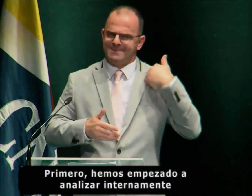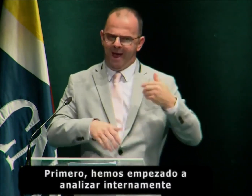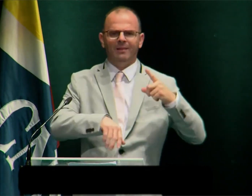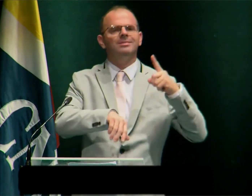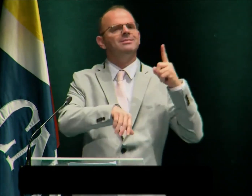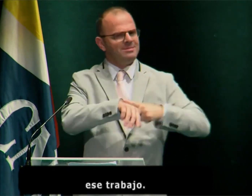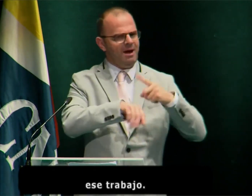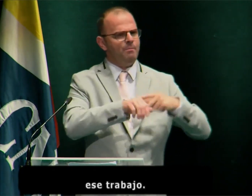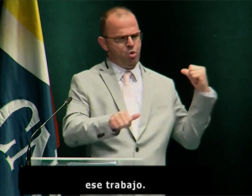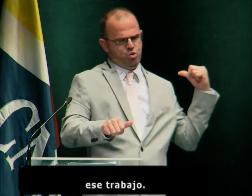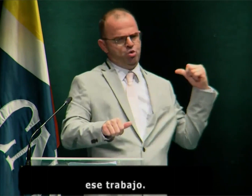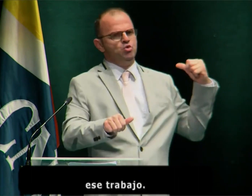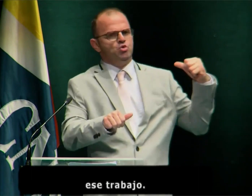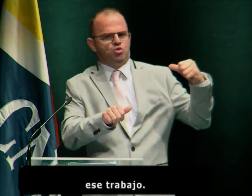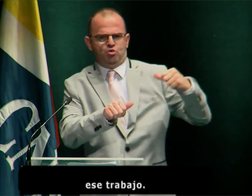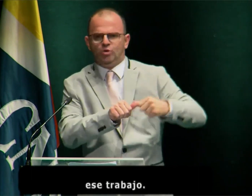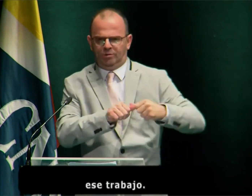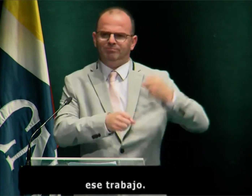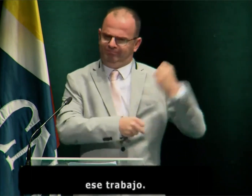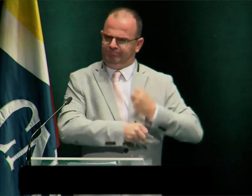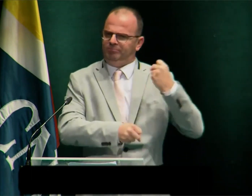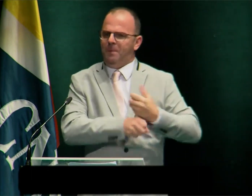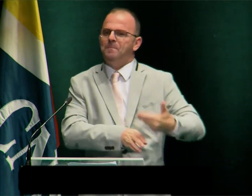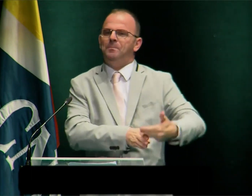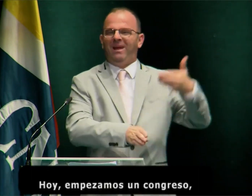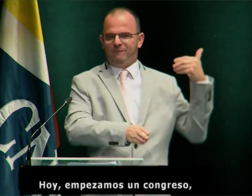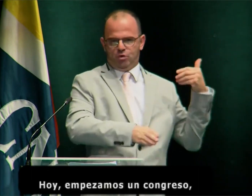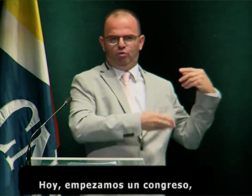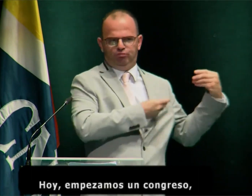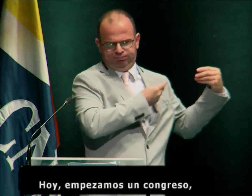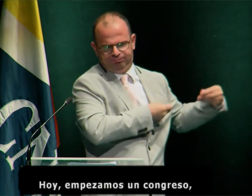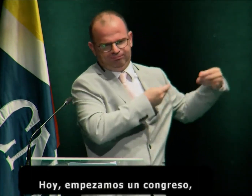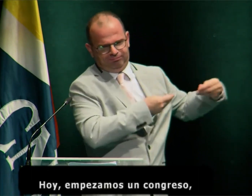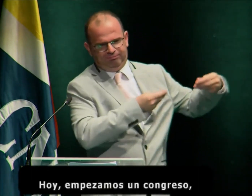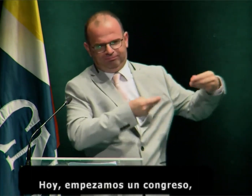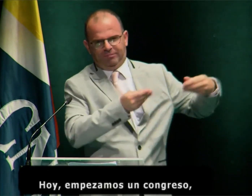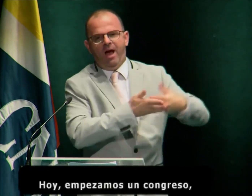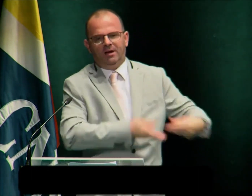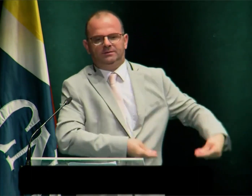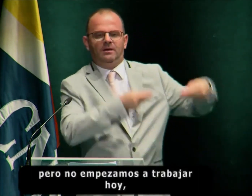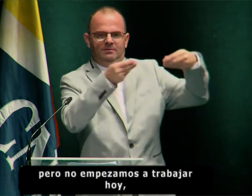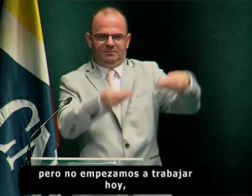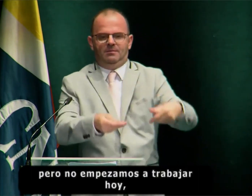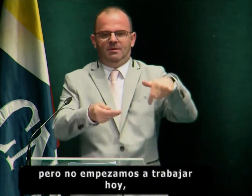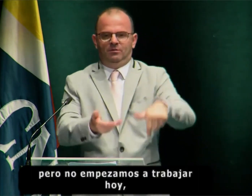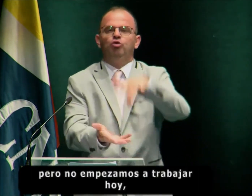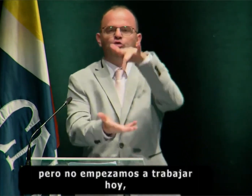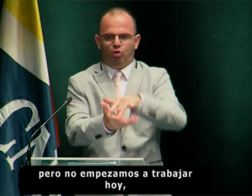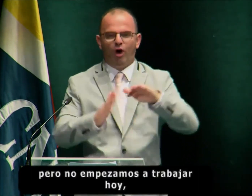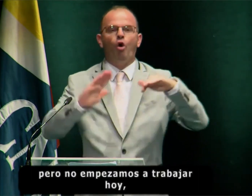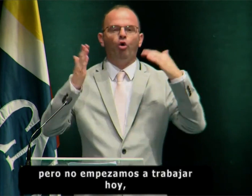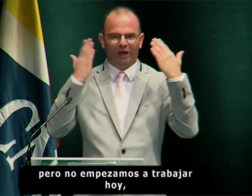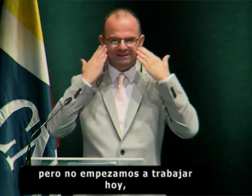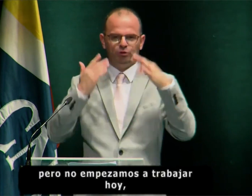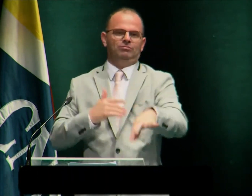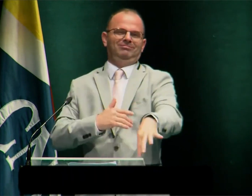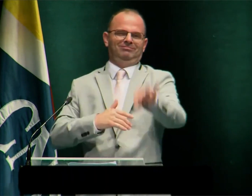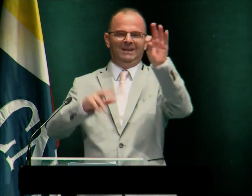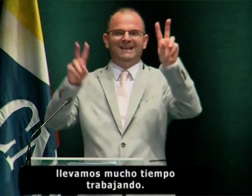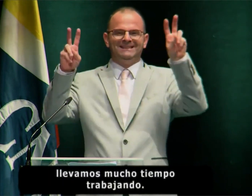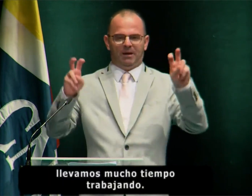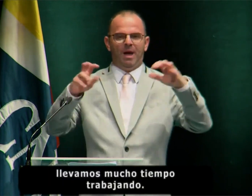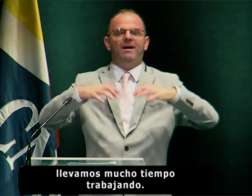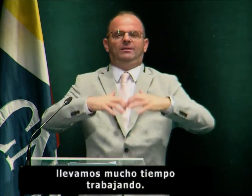congreso, pero no empezamos a trabajar hoy. Llevamos mucho tiempo trabajando, un trabajo previo que nos ha